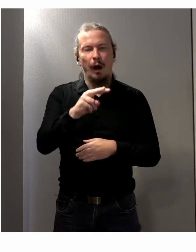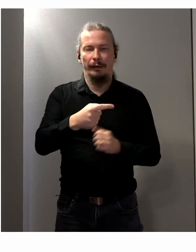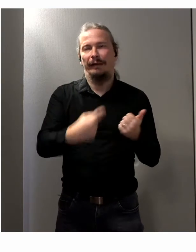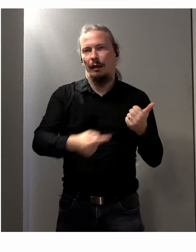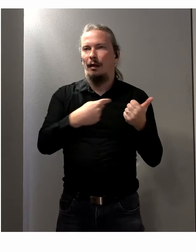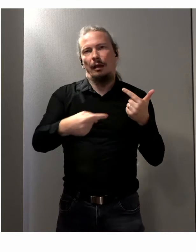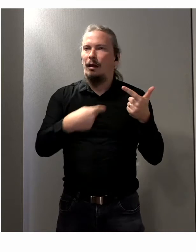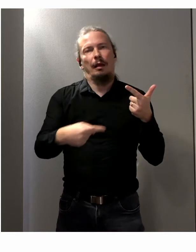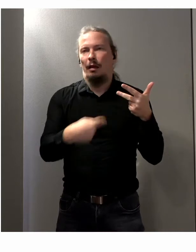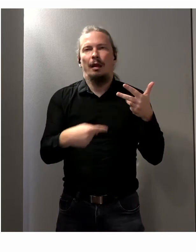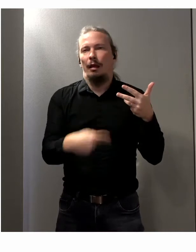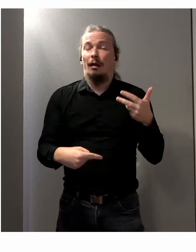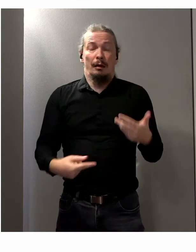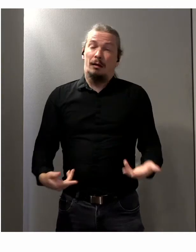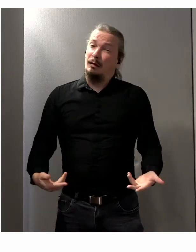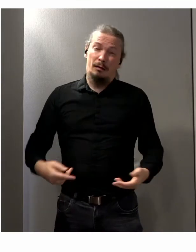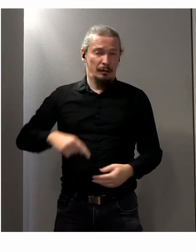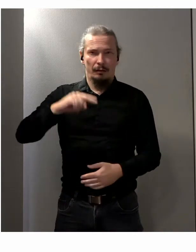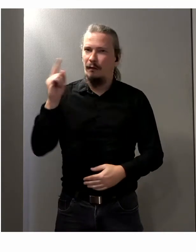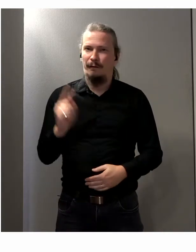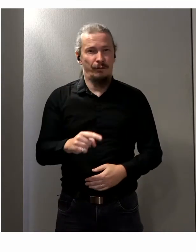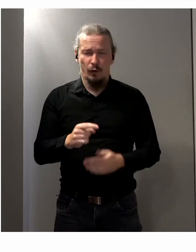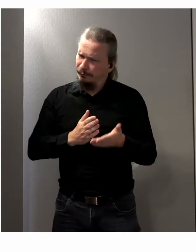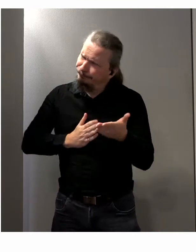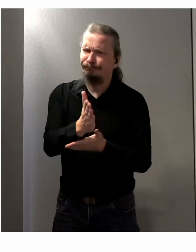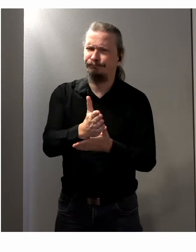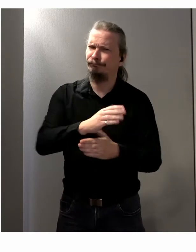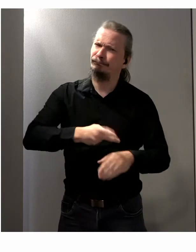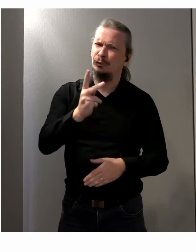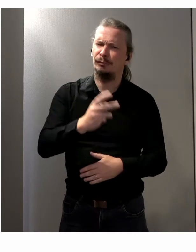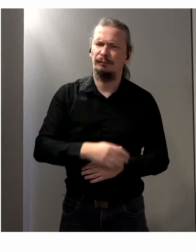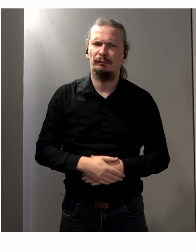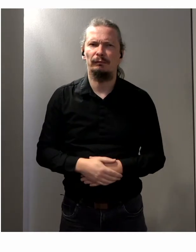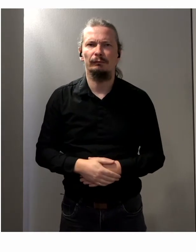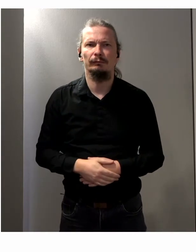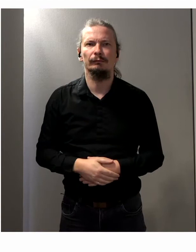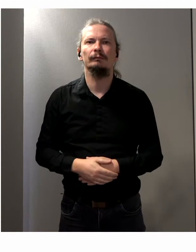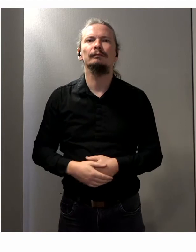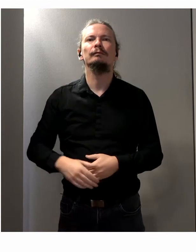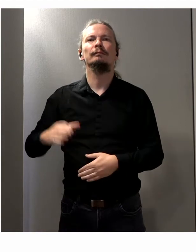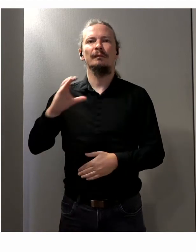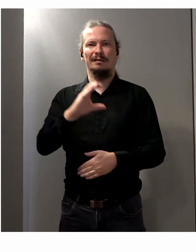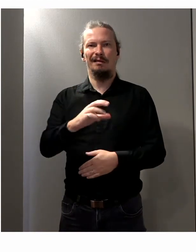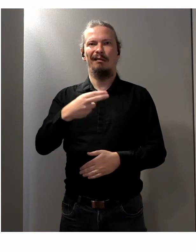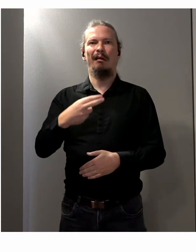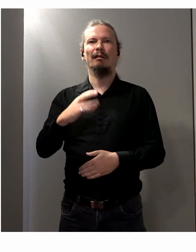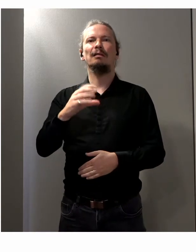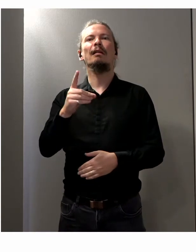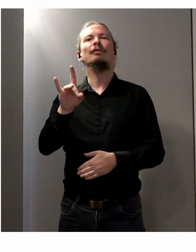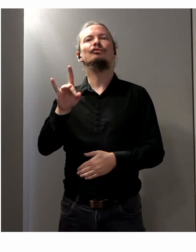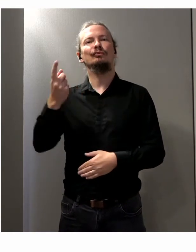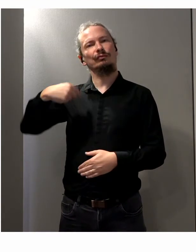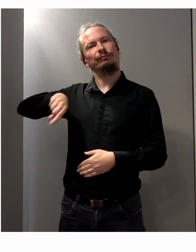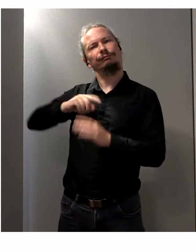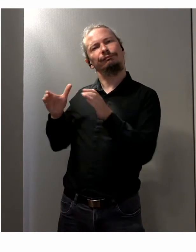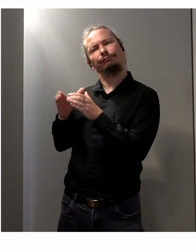côté. Il est donc impératif d'aller au-delà. Lorsque la CNCDH se préoccupe